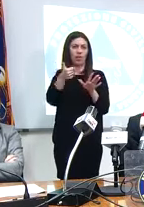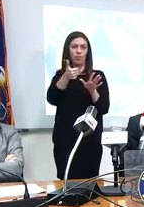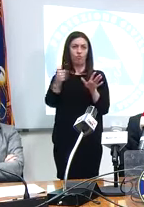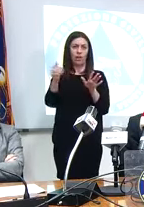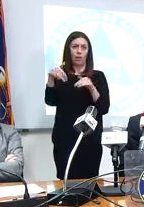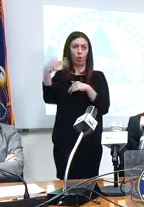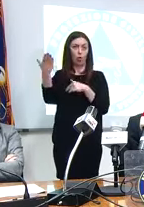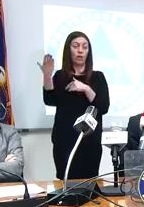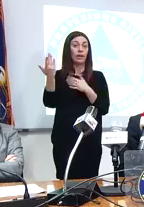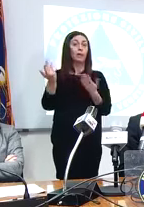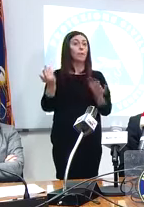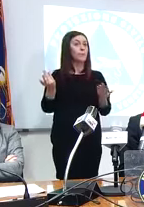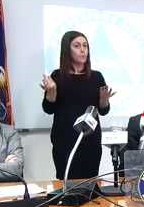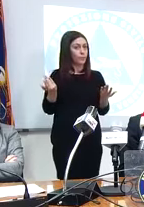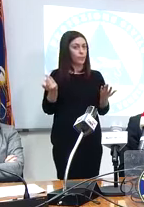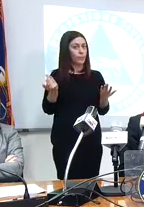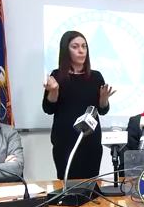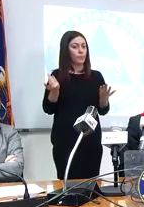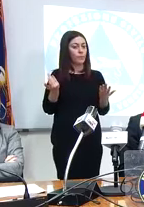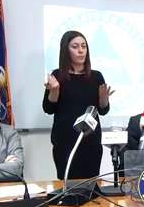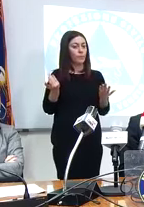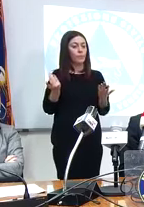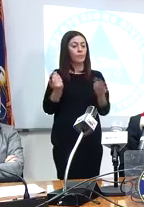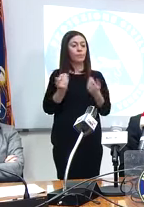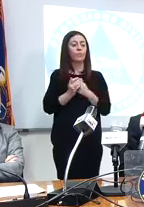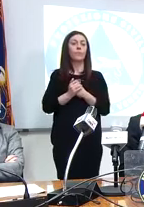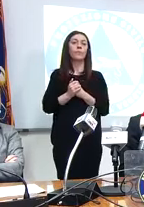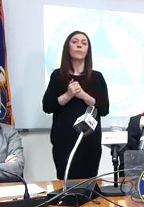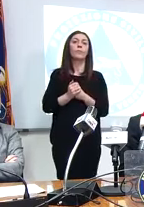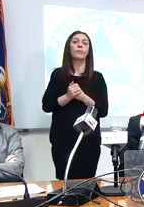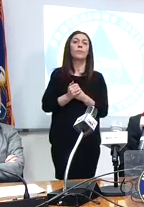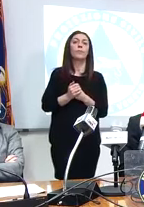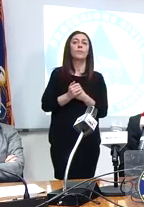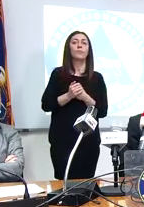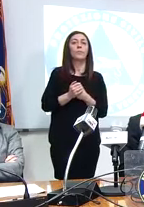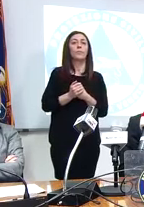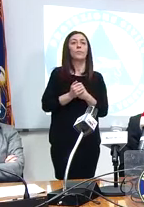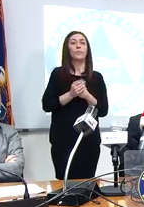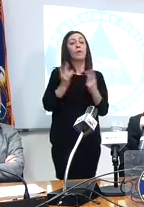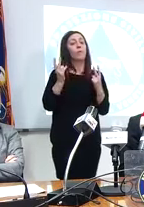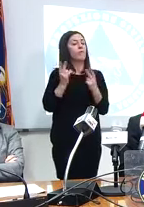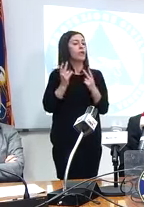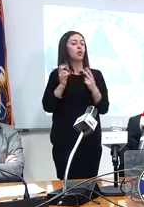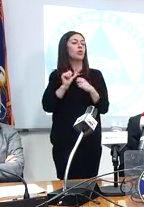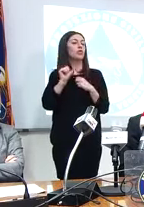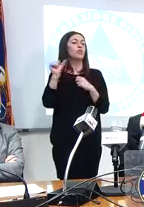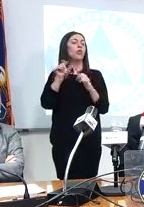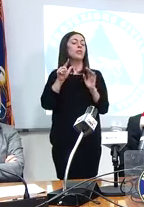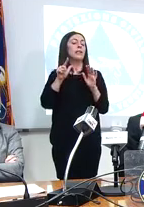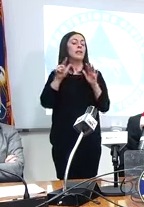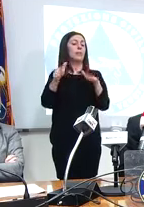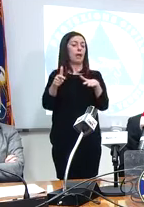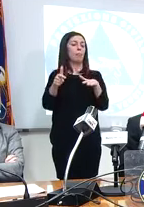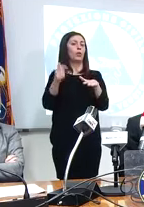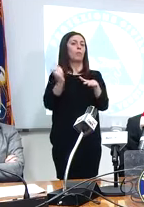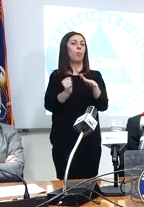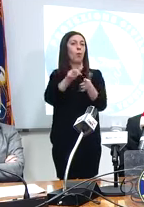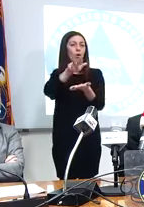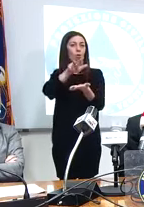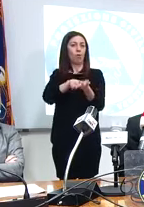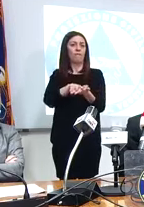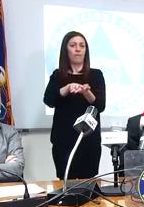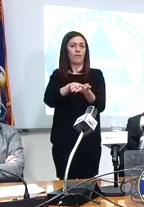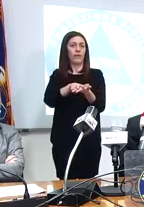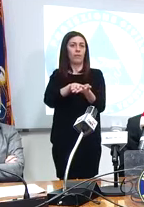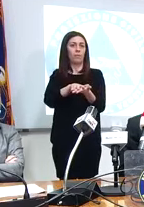E quindi è ragionevole, e però ne parleremo solo la settimana prossima, per